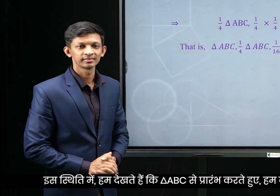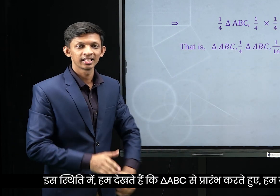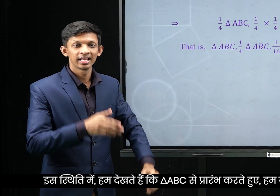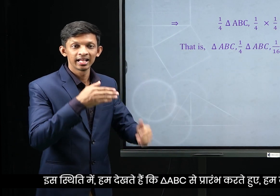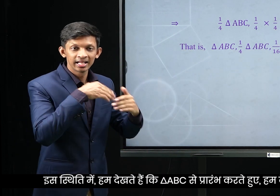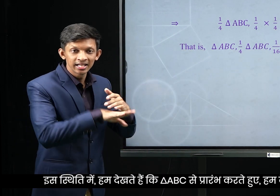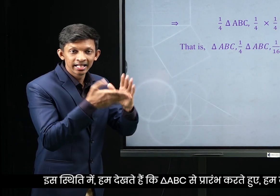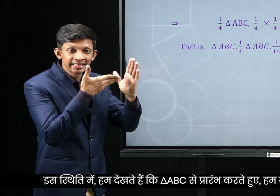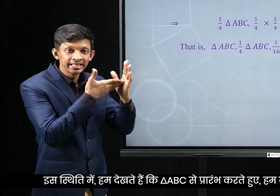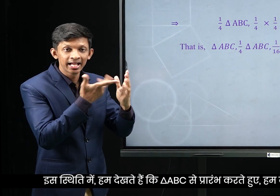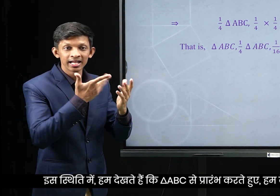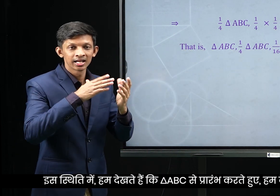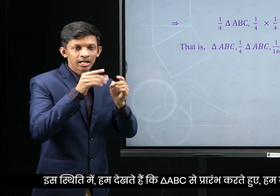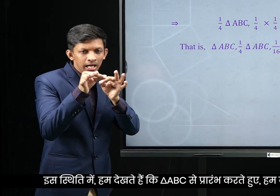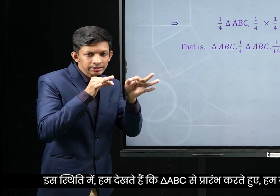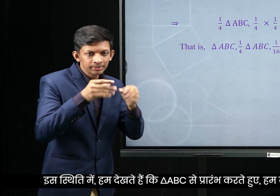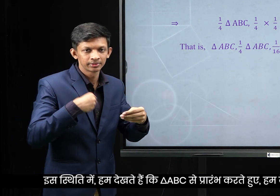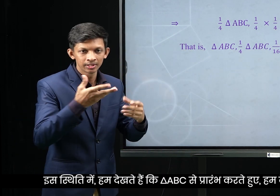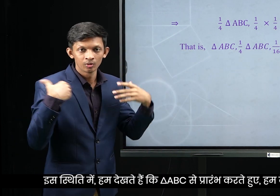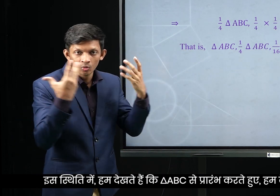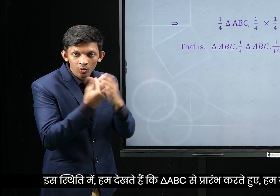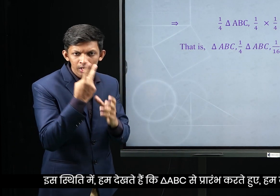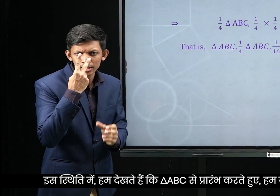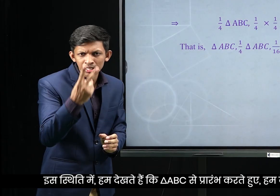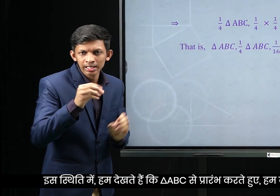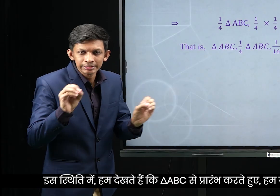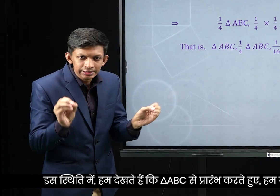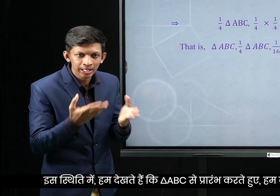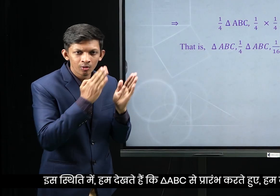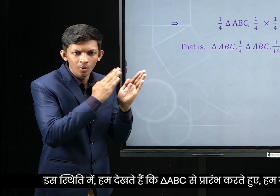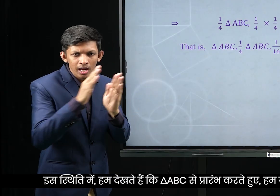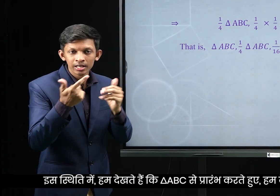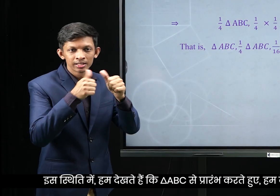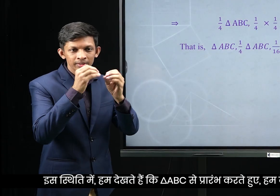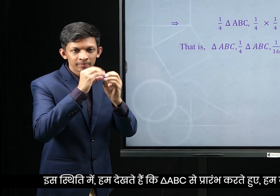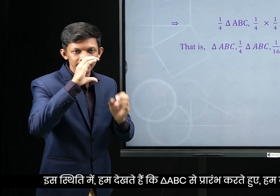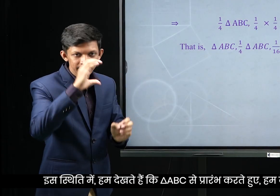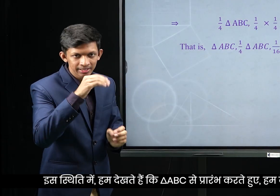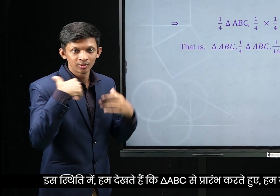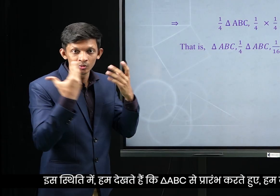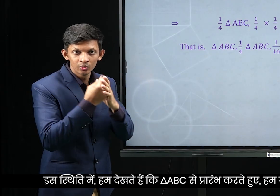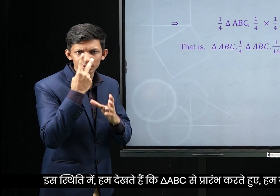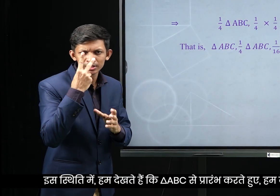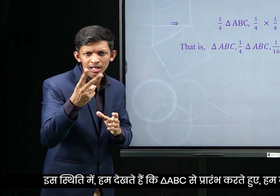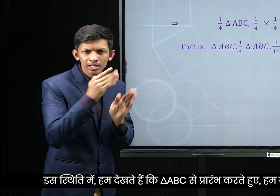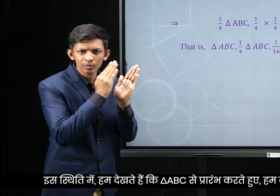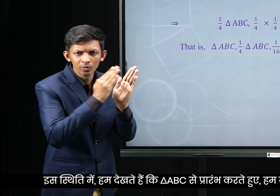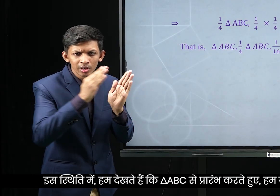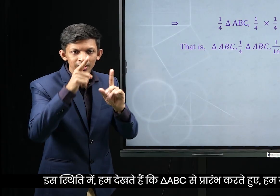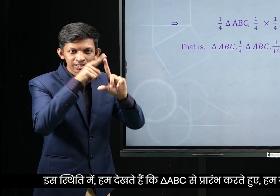इस स्थिति में हम देखते हैं कि त्रिभुज ABC से प्रारंभ करते हुए हम देखते हैं कि क्रमगत त्रिभुज बनाते हैं